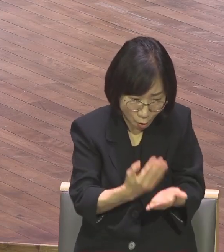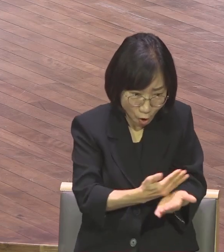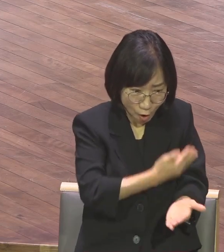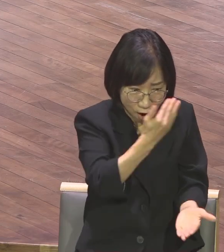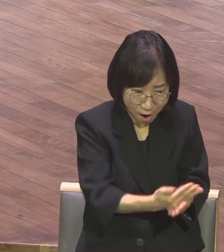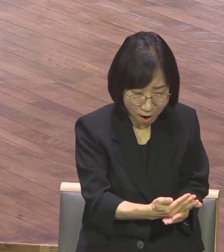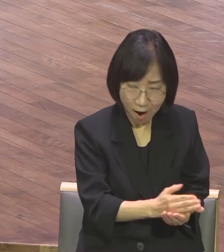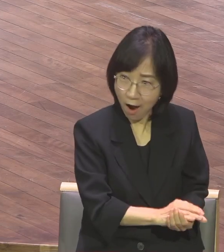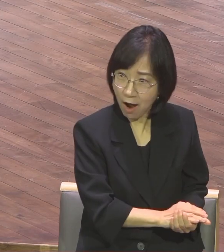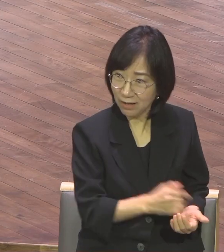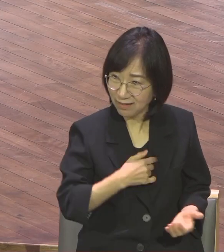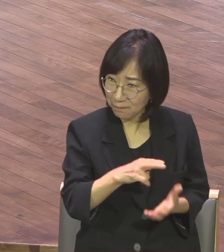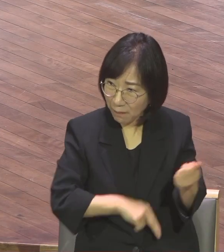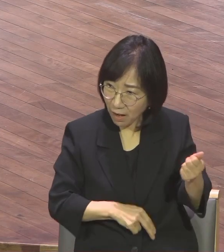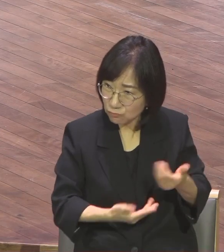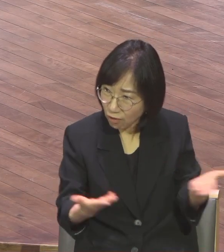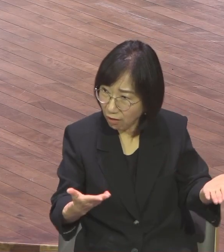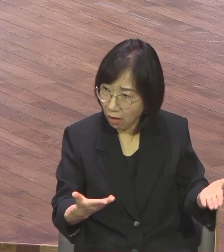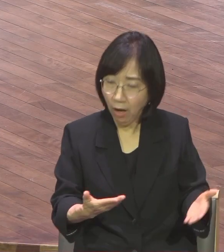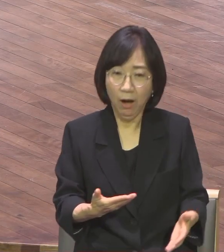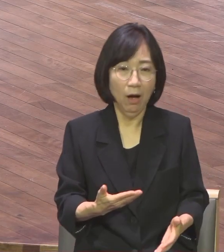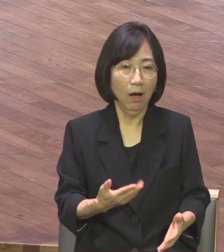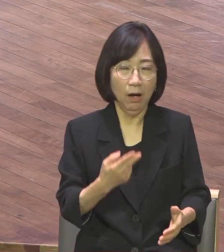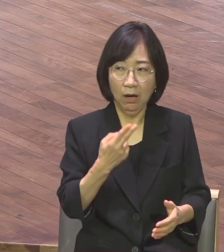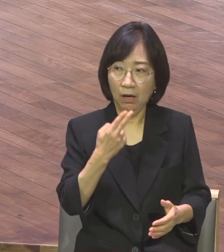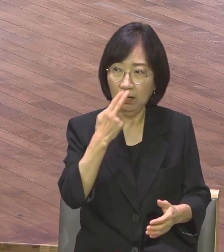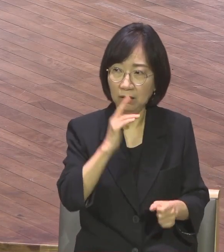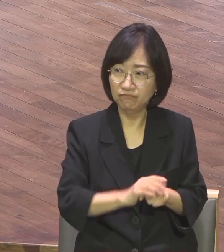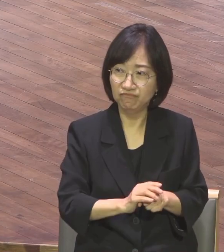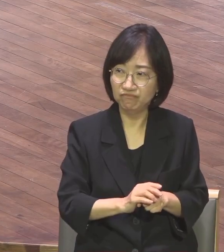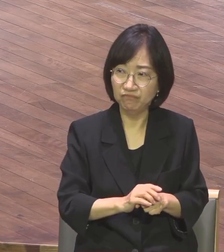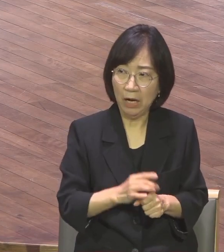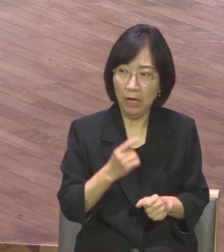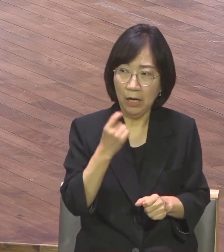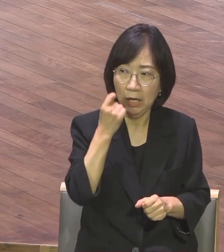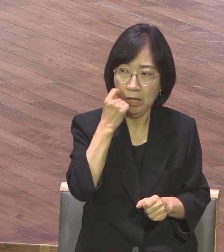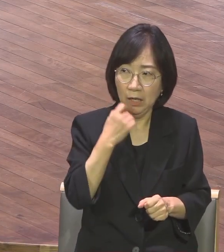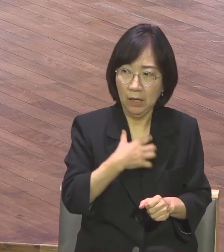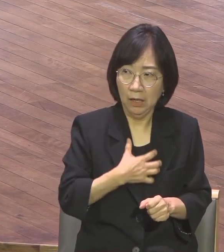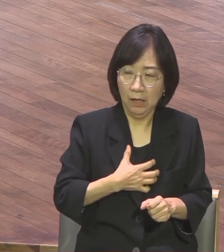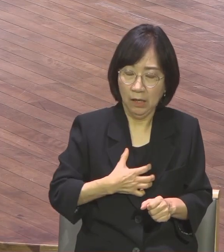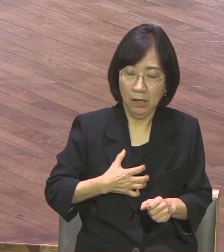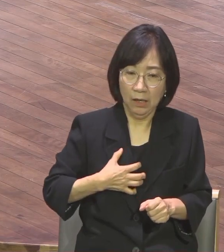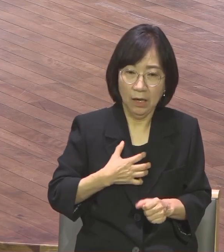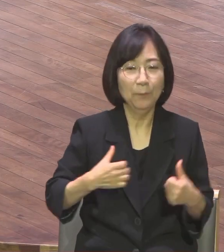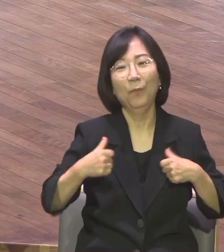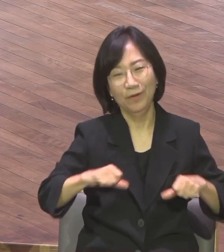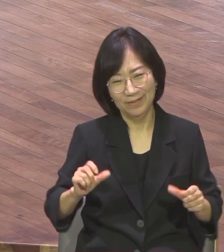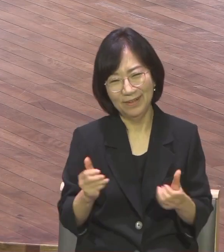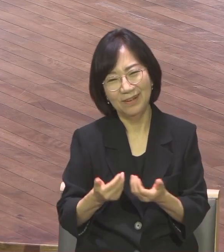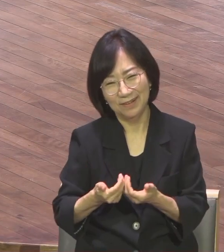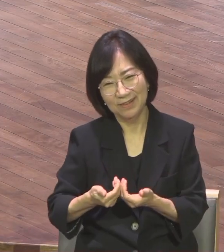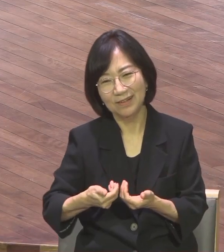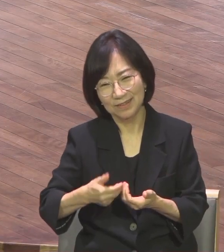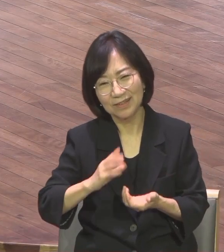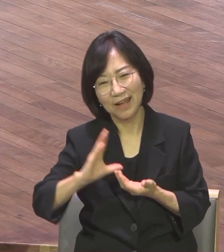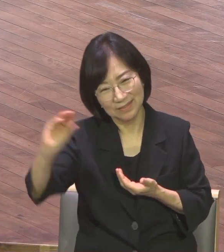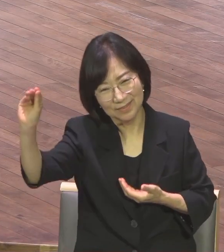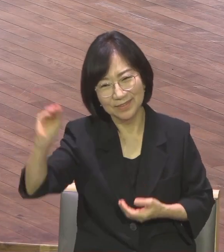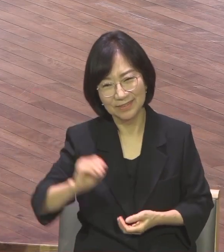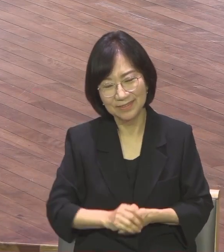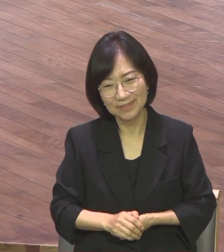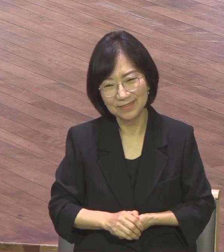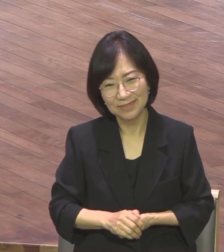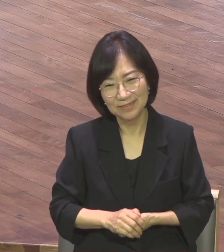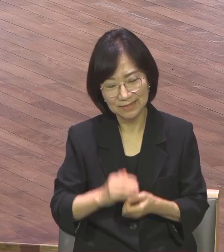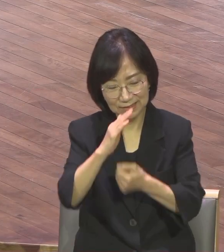인생인데 그 다 팔아 가난한 데 주고 슬픈 기색을 띠고 떠납니다. 일생일대의